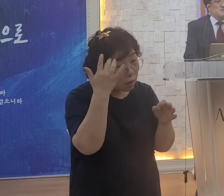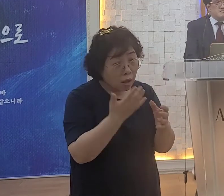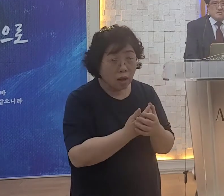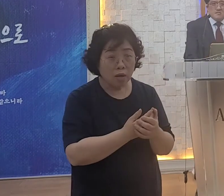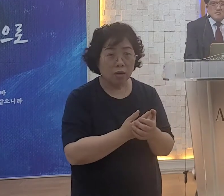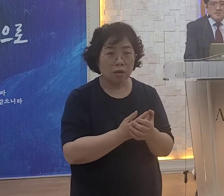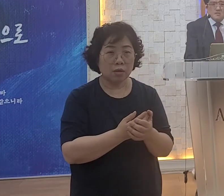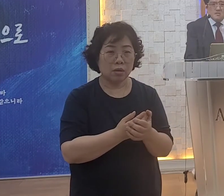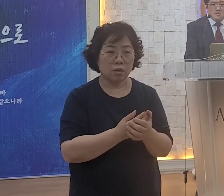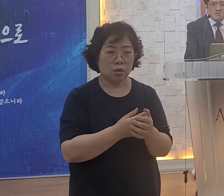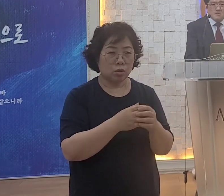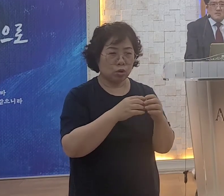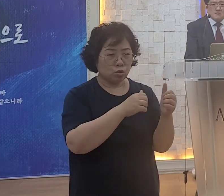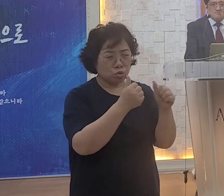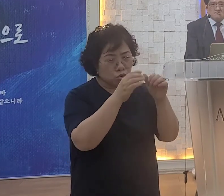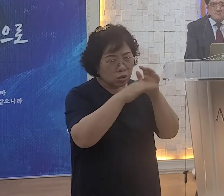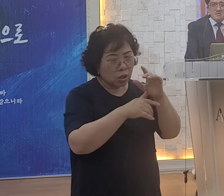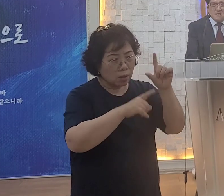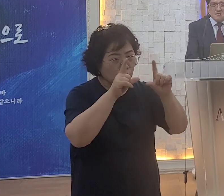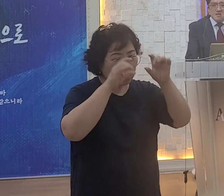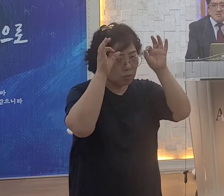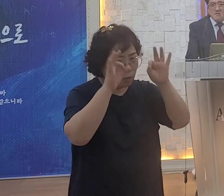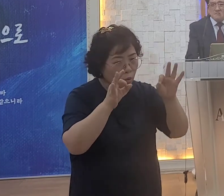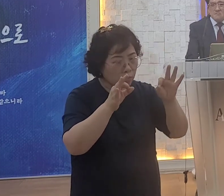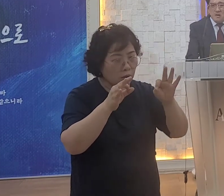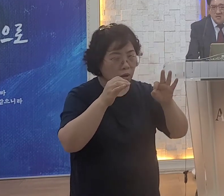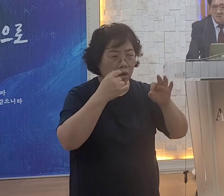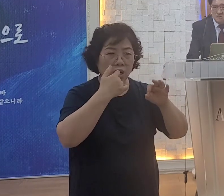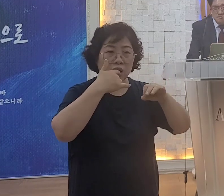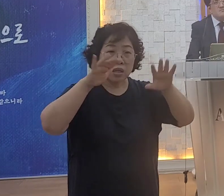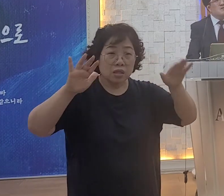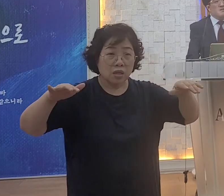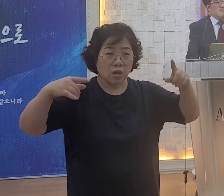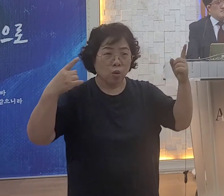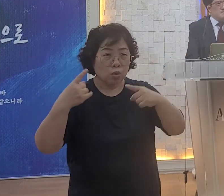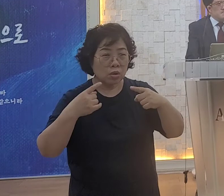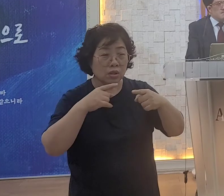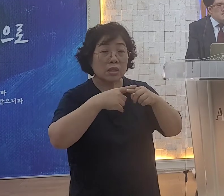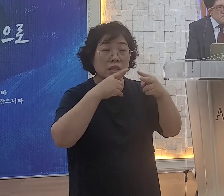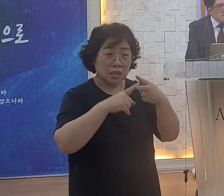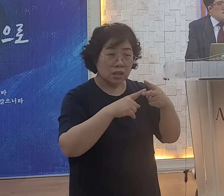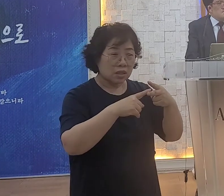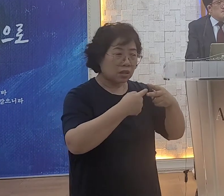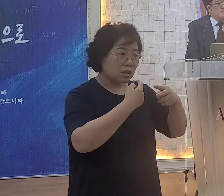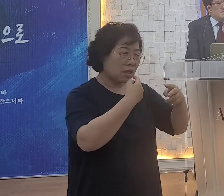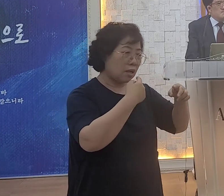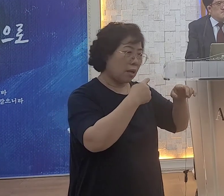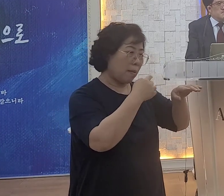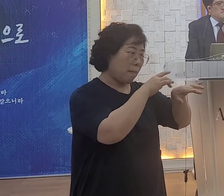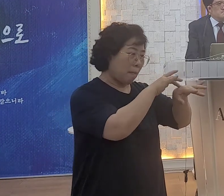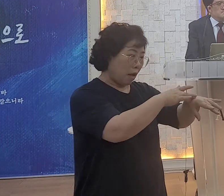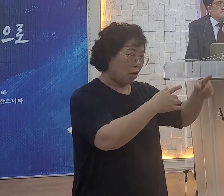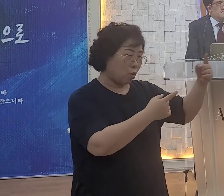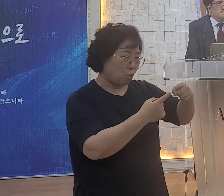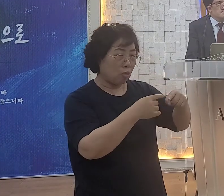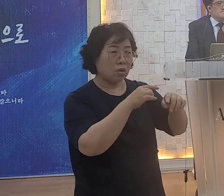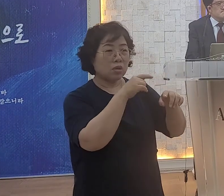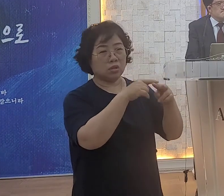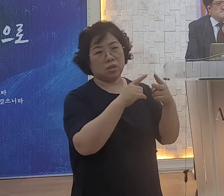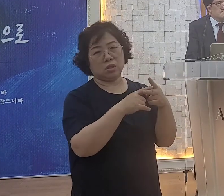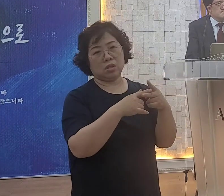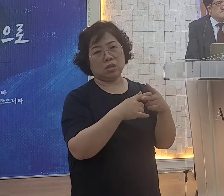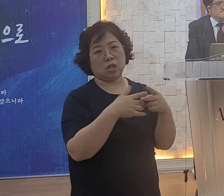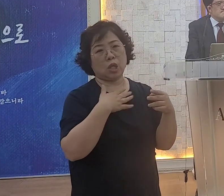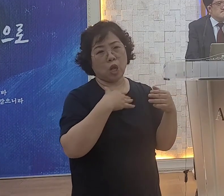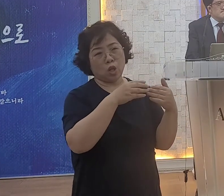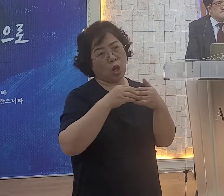바로 알아듣습니다. 죽음 직전에 천사가 오든 마귀가 오든 옵니다. 얼마나 이게 놀라운 일인지.